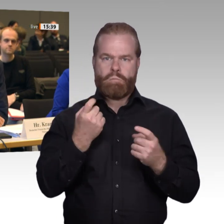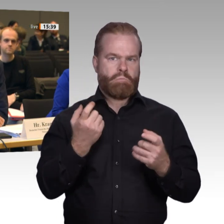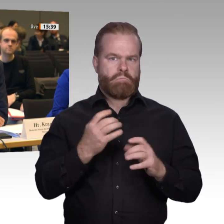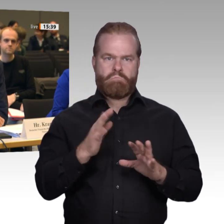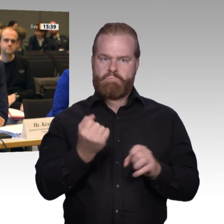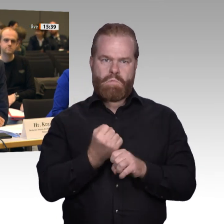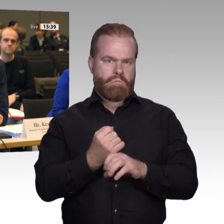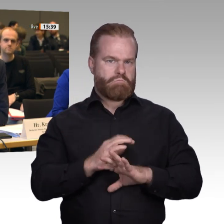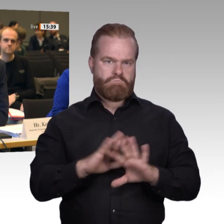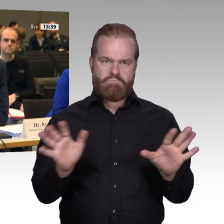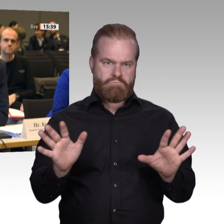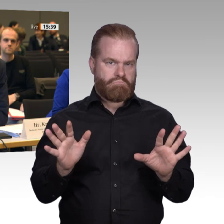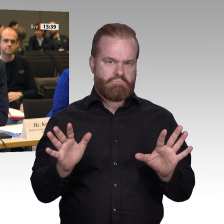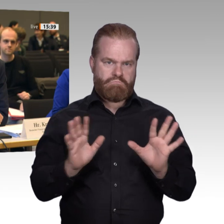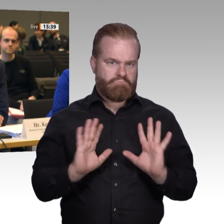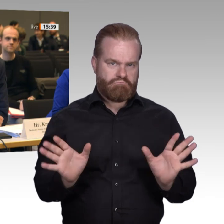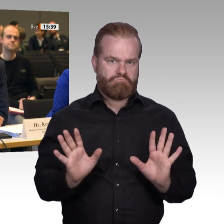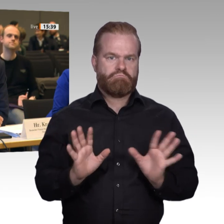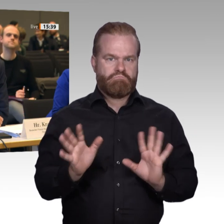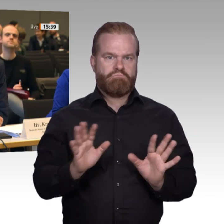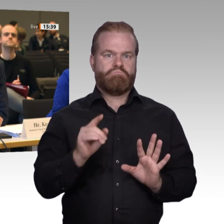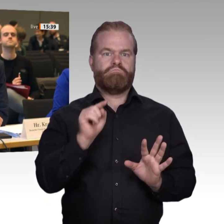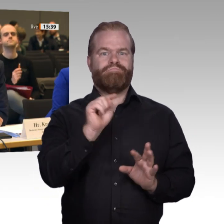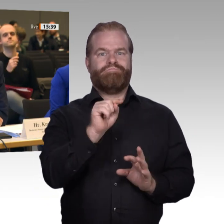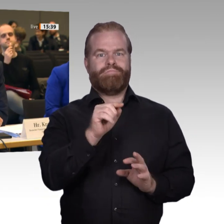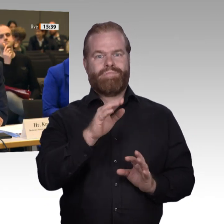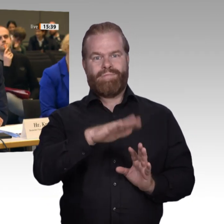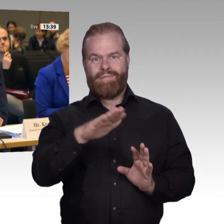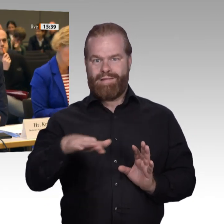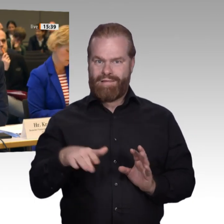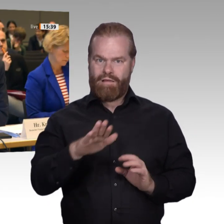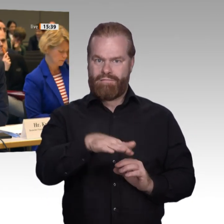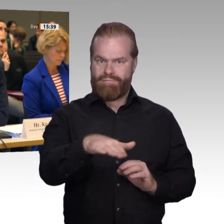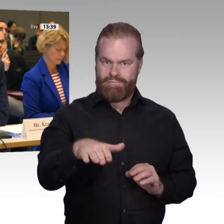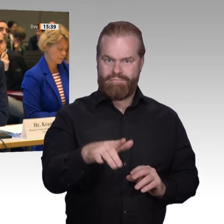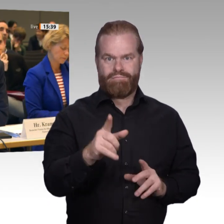Kinder dieser pflegebedürftigen Menschen, die sich jetzt, sozusagen die sogenannte